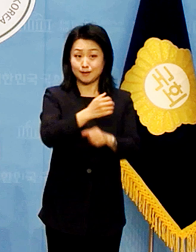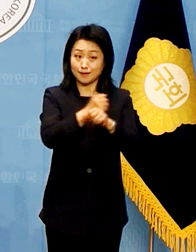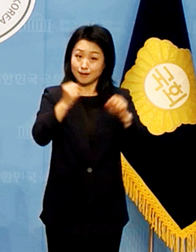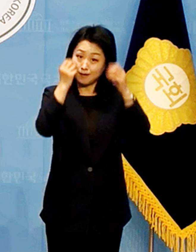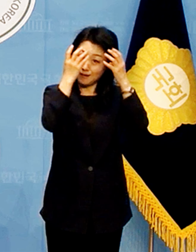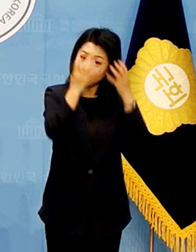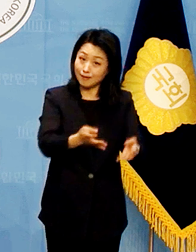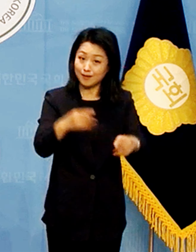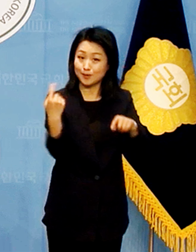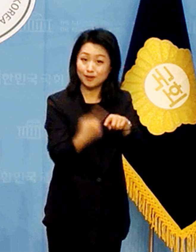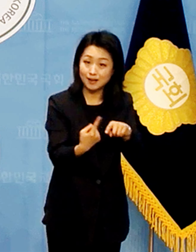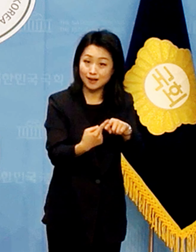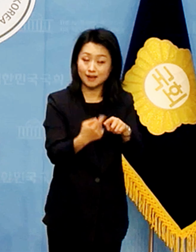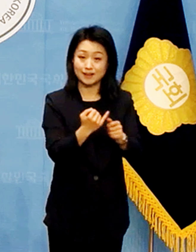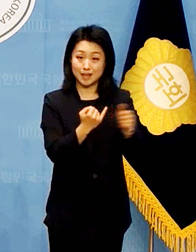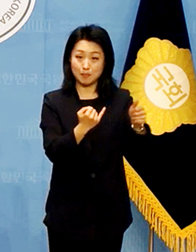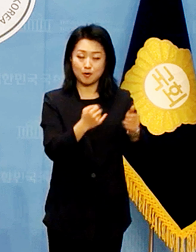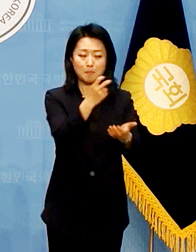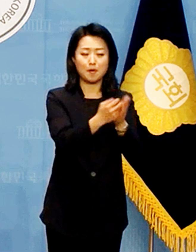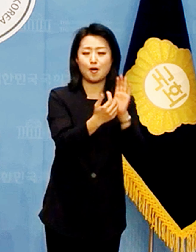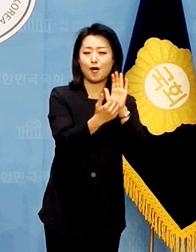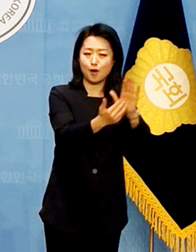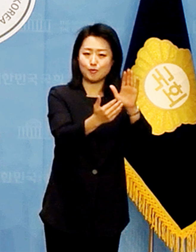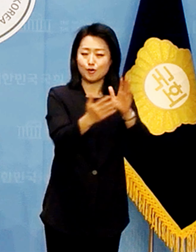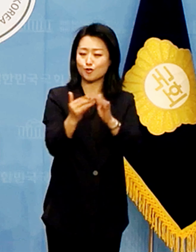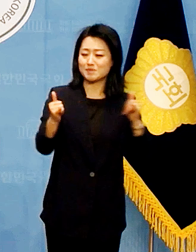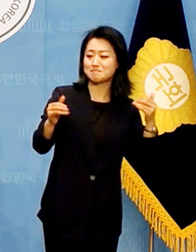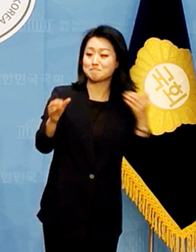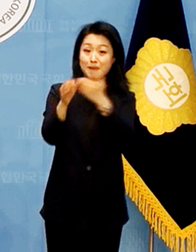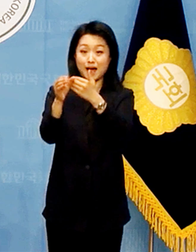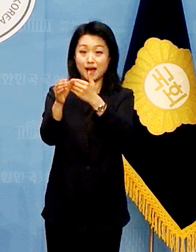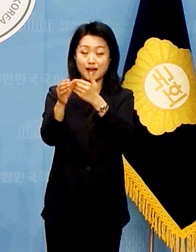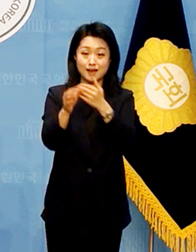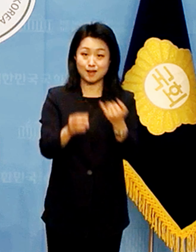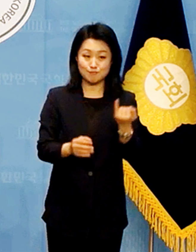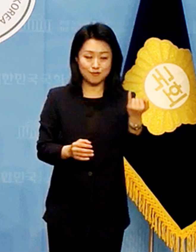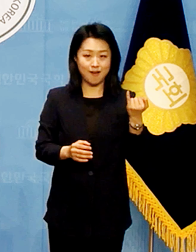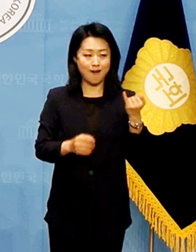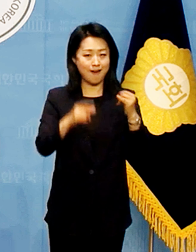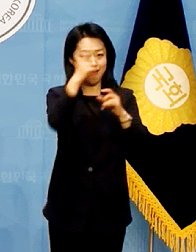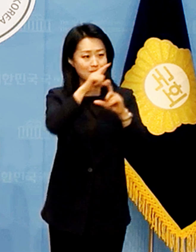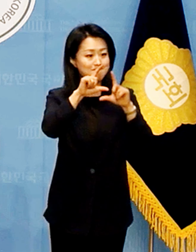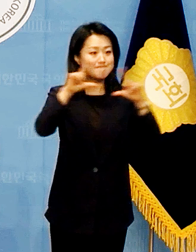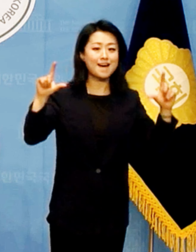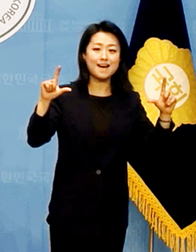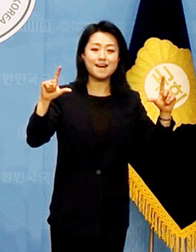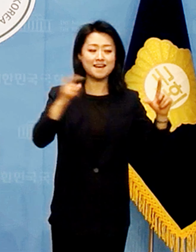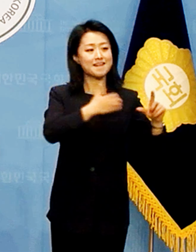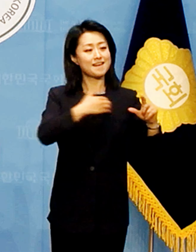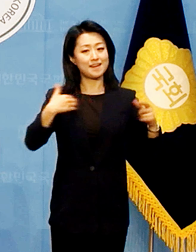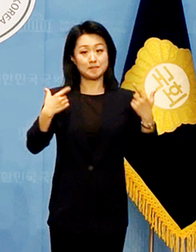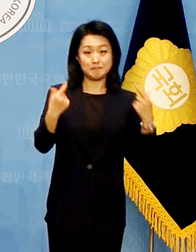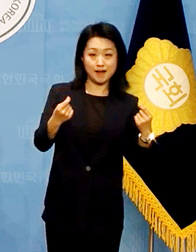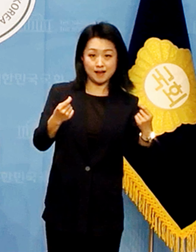것 같습니다. 남편이 거부권을 행사해 국민과 맞서자 덩달아 용감해진 것 같습니다. 김